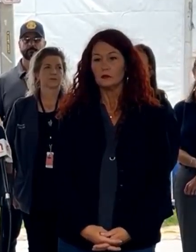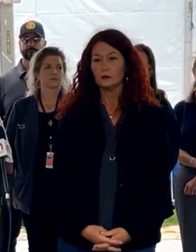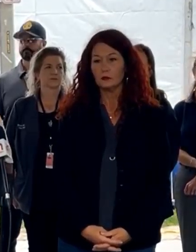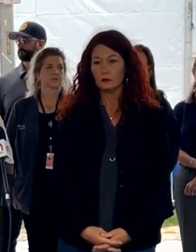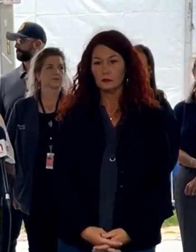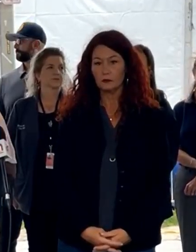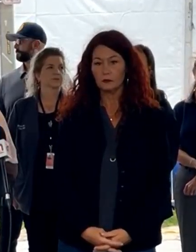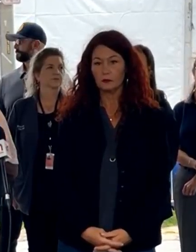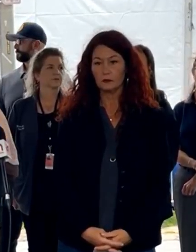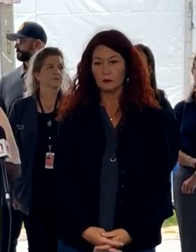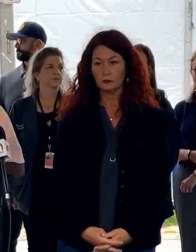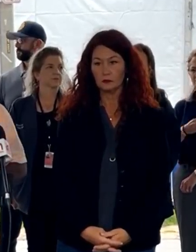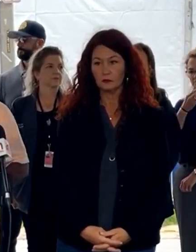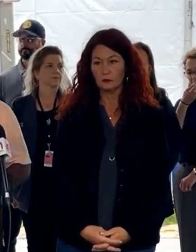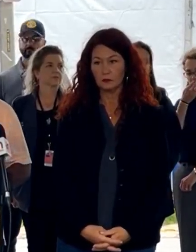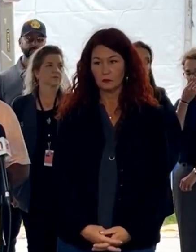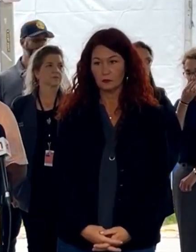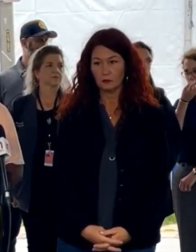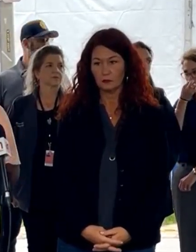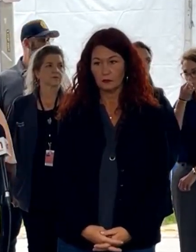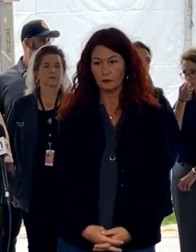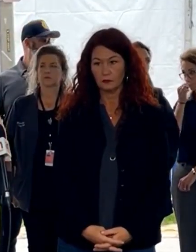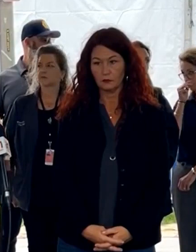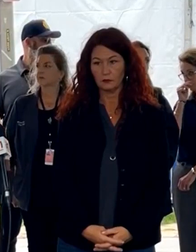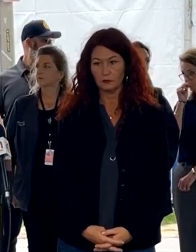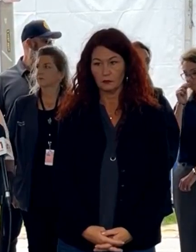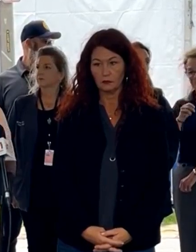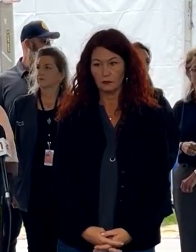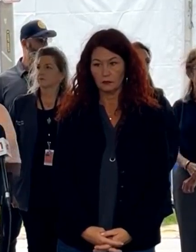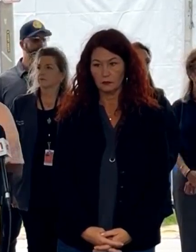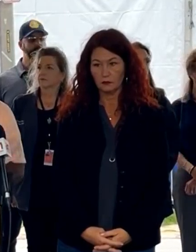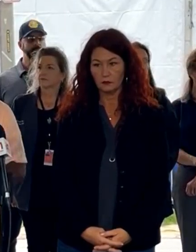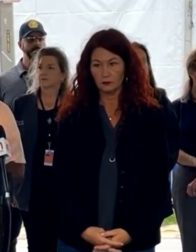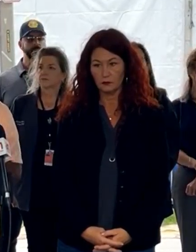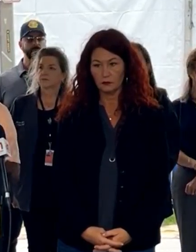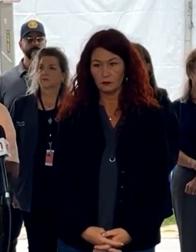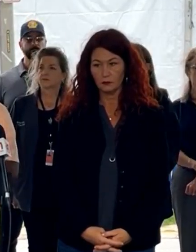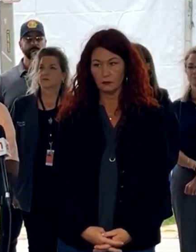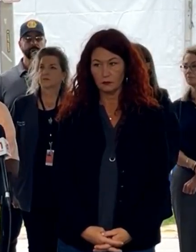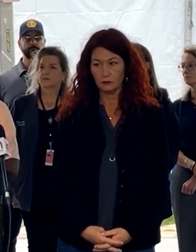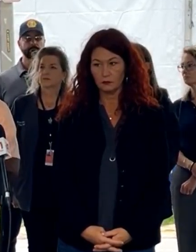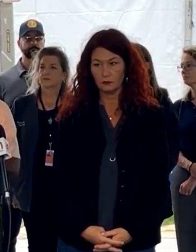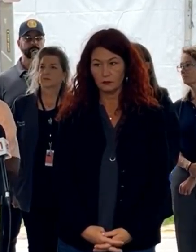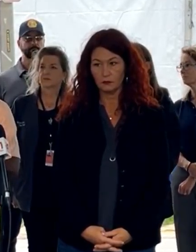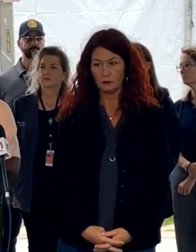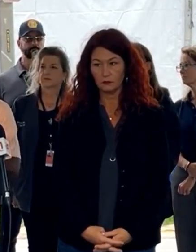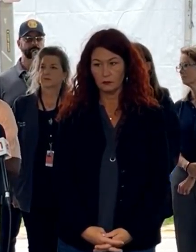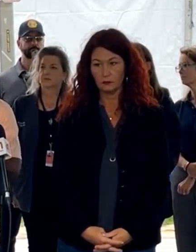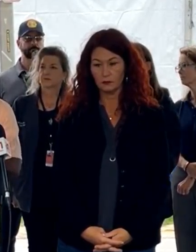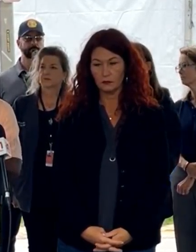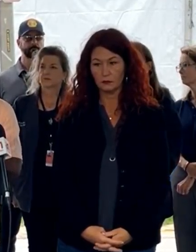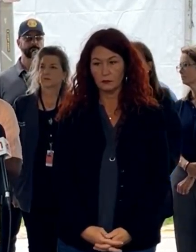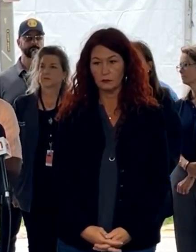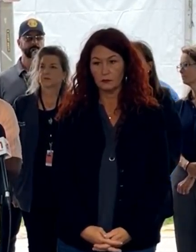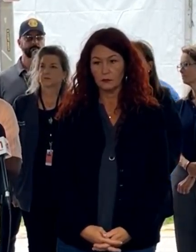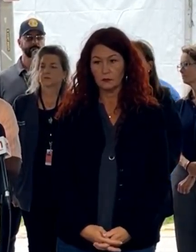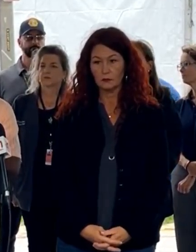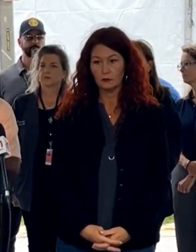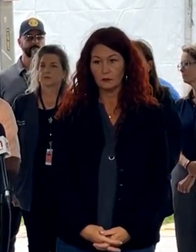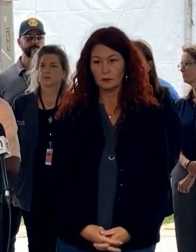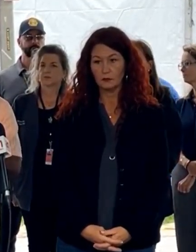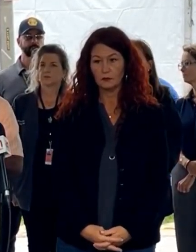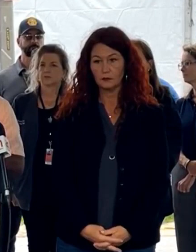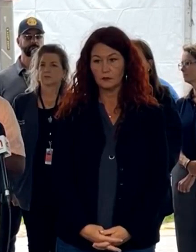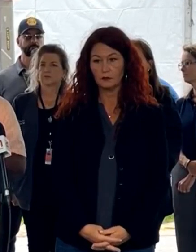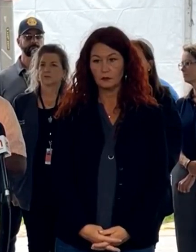pour environ 30 minutes parce que tu as en pile éclair avec l'oreille qui t'a grondé. Donc pour sécurité, tu es obligé de faire une